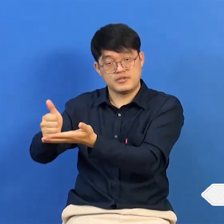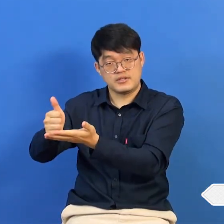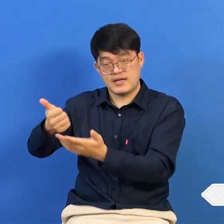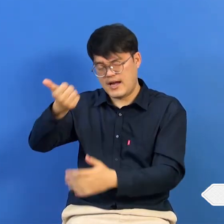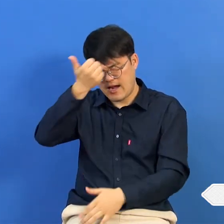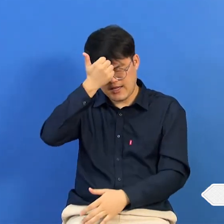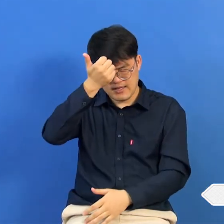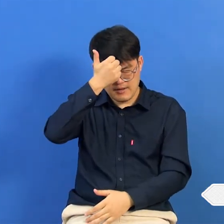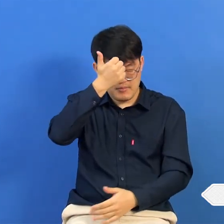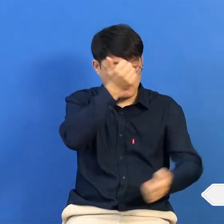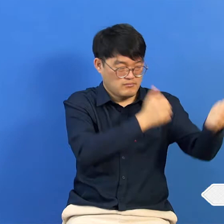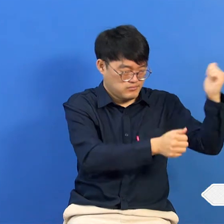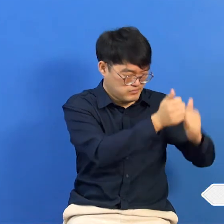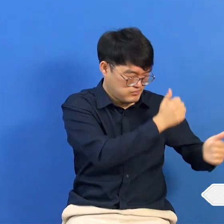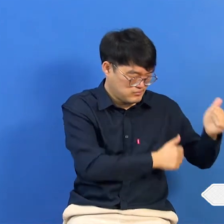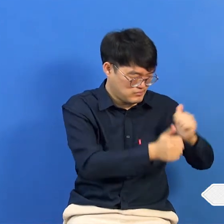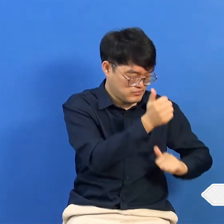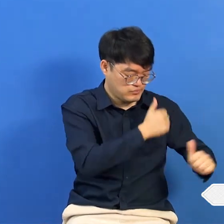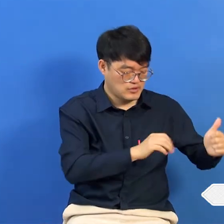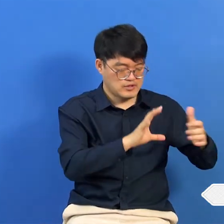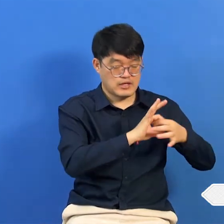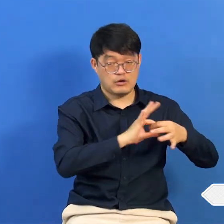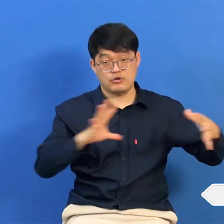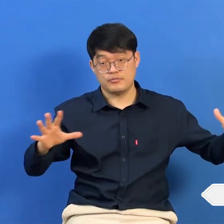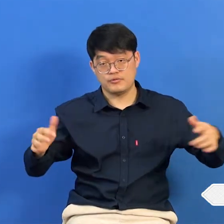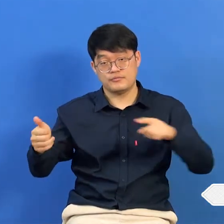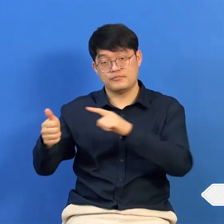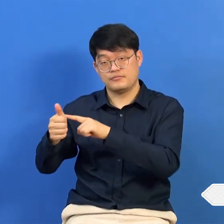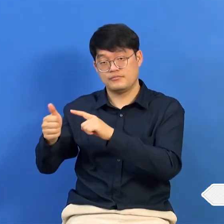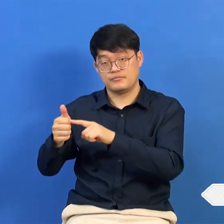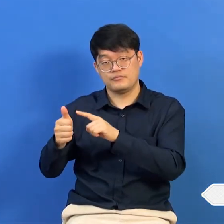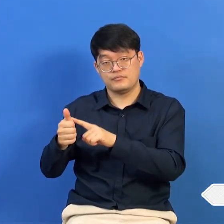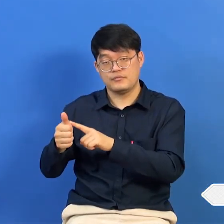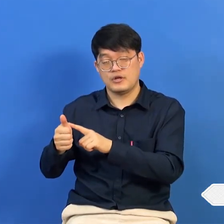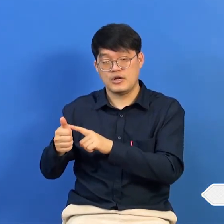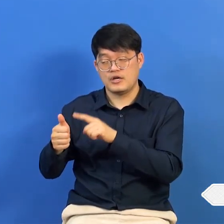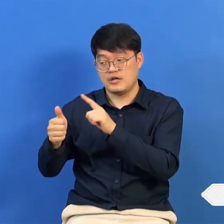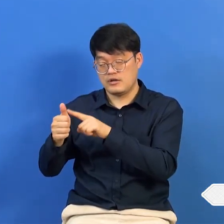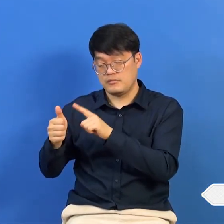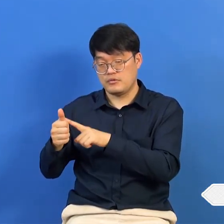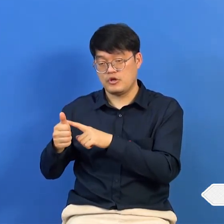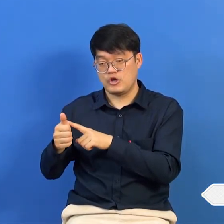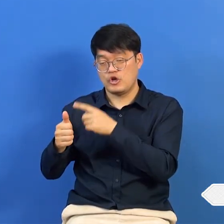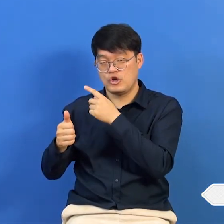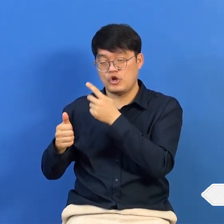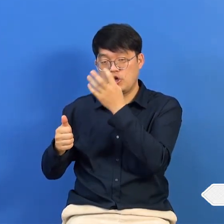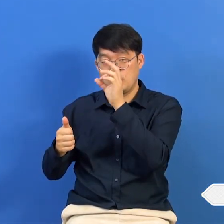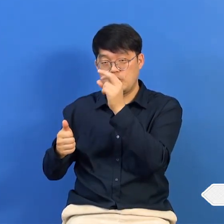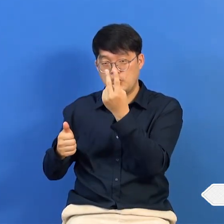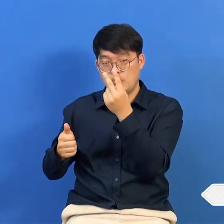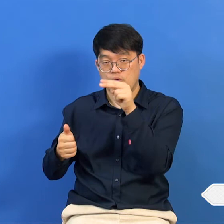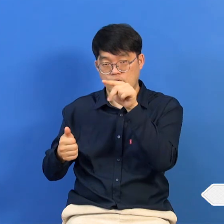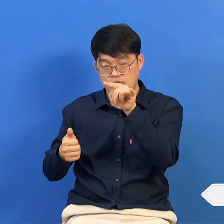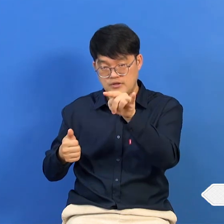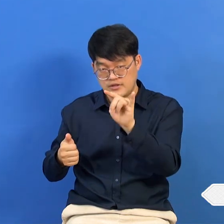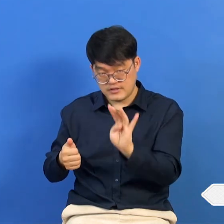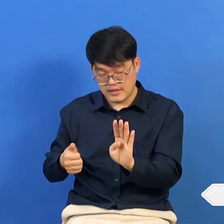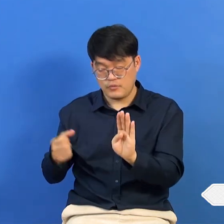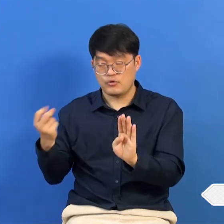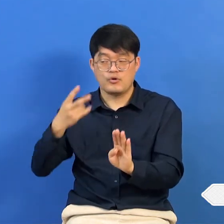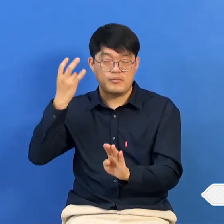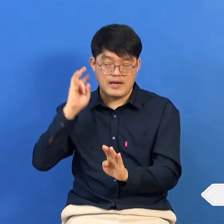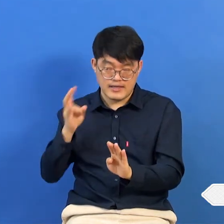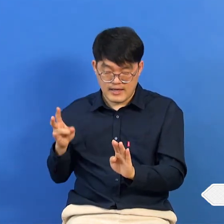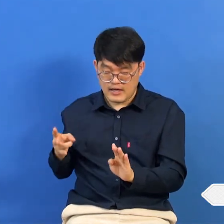아담의 계보하고는 전혀 상관이 없으신 분입니다. 예수님이 요셉과 마리아 사이에서 태어났다면 예수님도